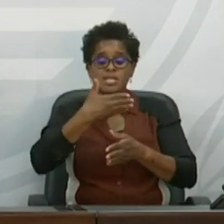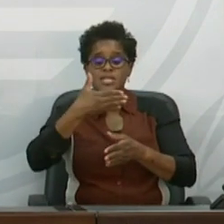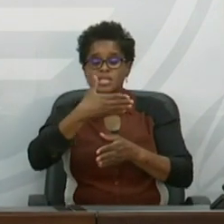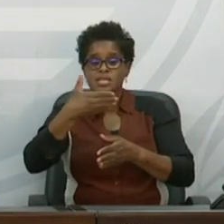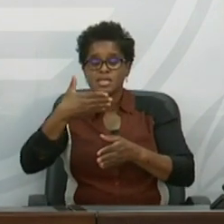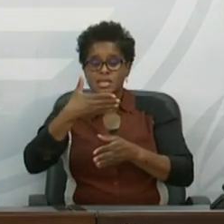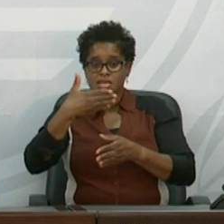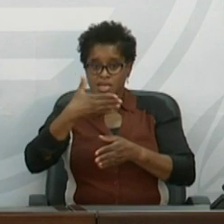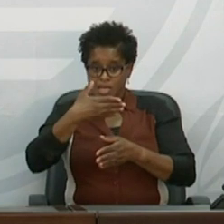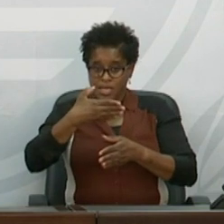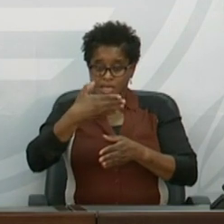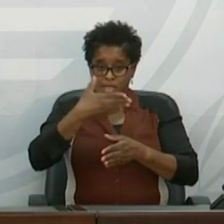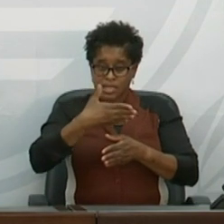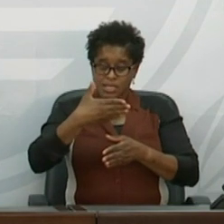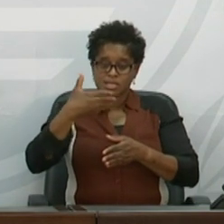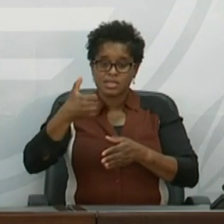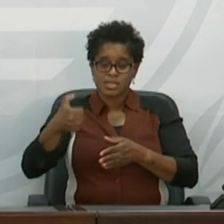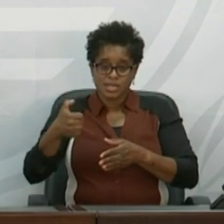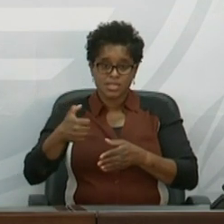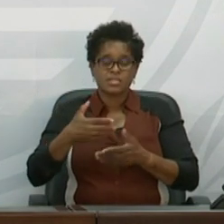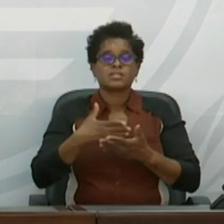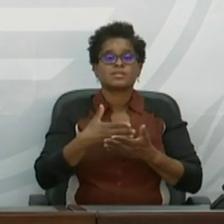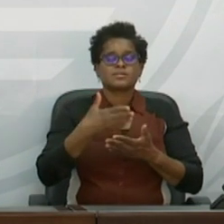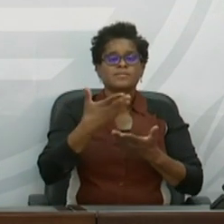amostras, o que nos dá uma média de